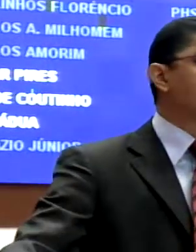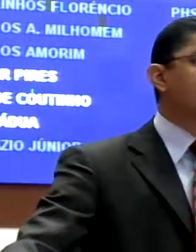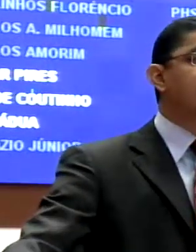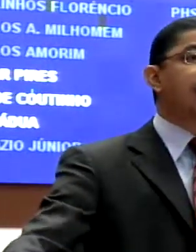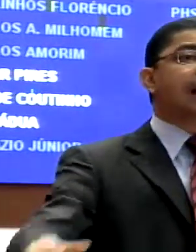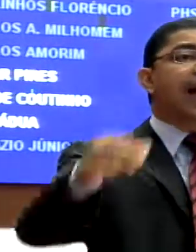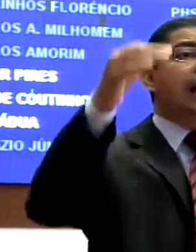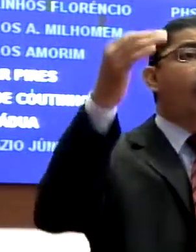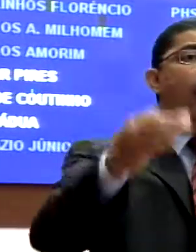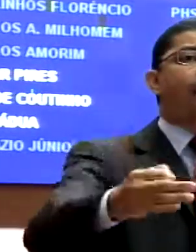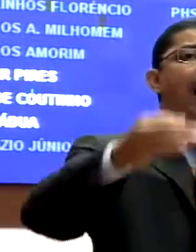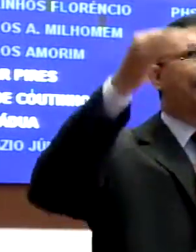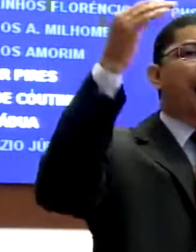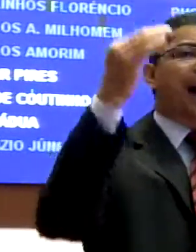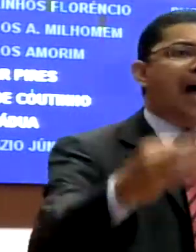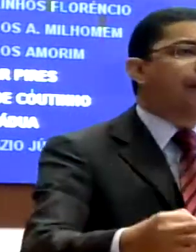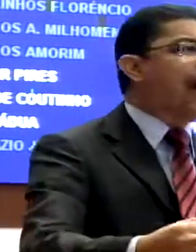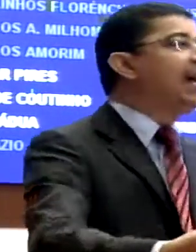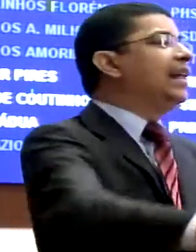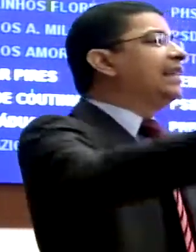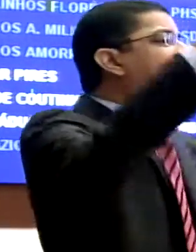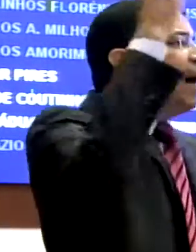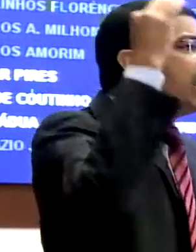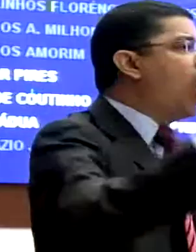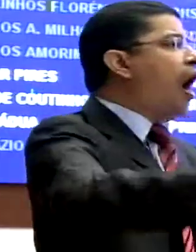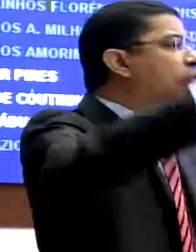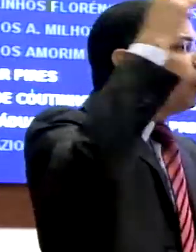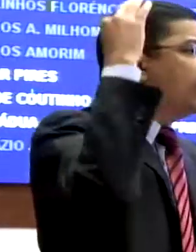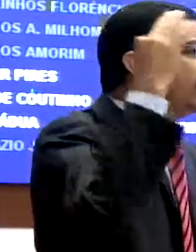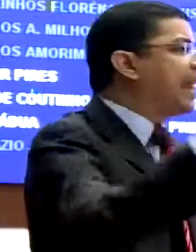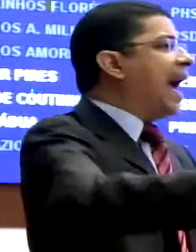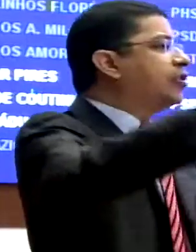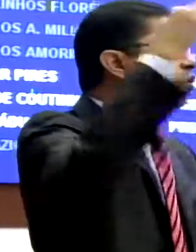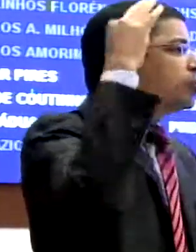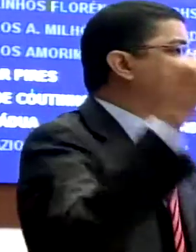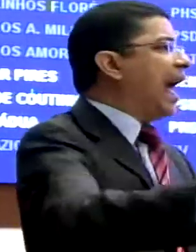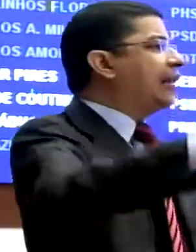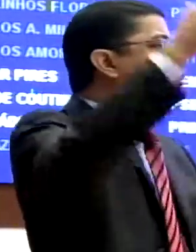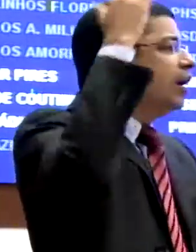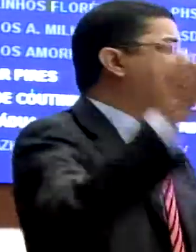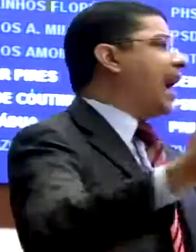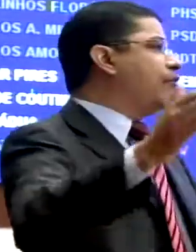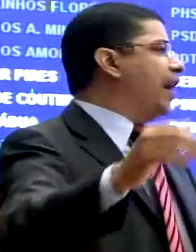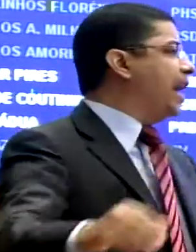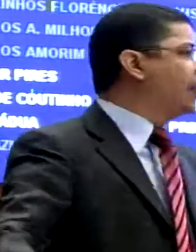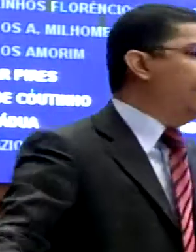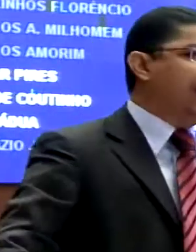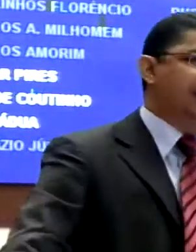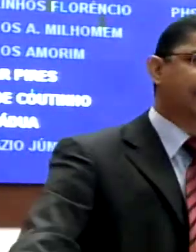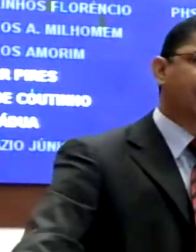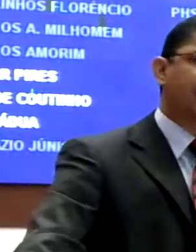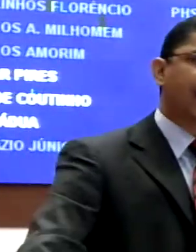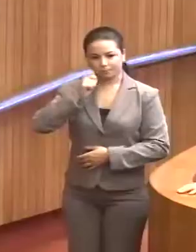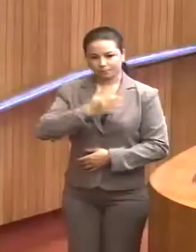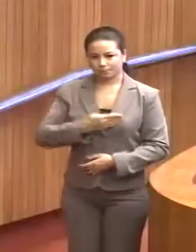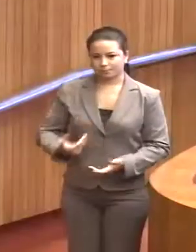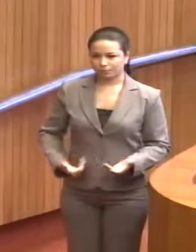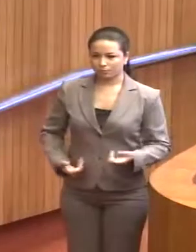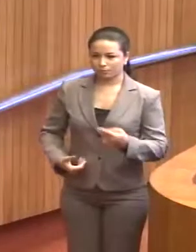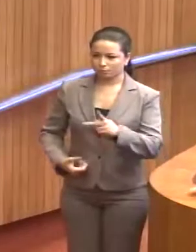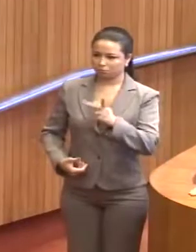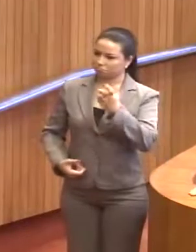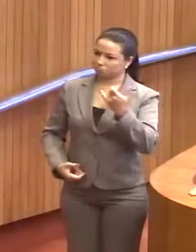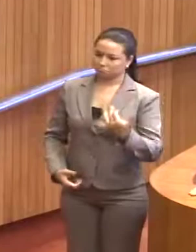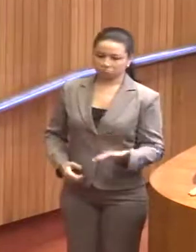nada. Ninguém ouve a palavra da maior autoridade do Estado, que é a governadora. Ela não